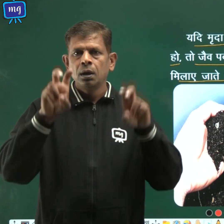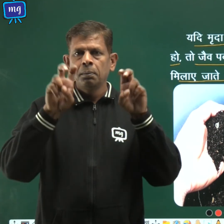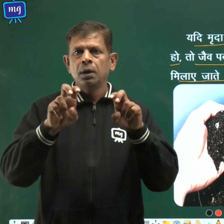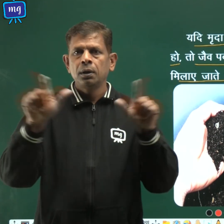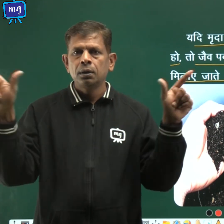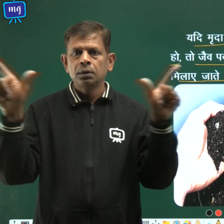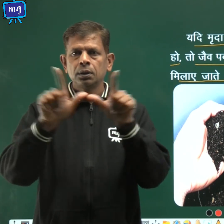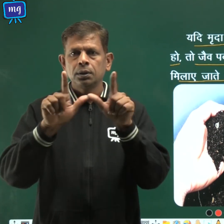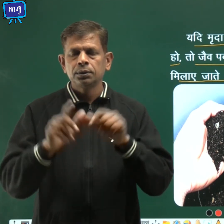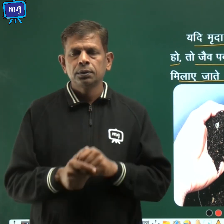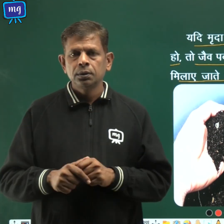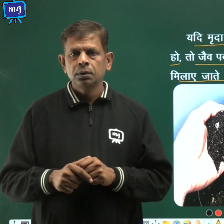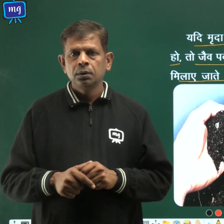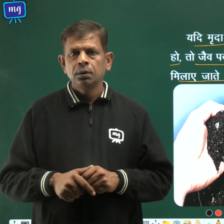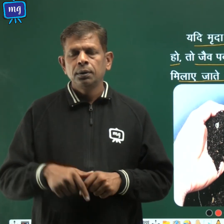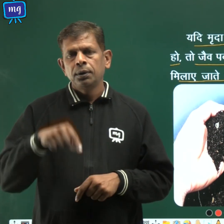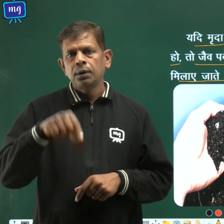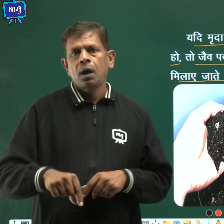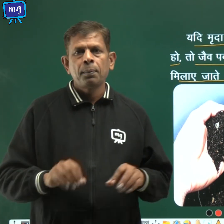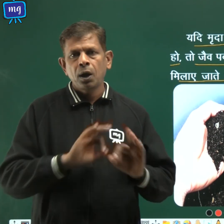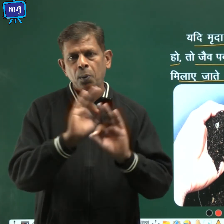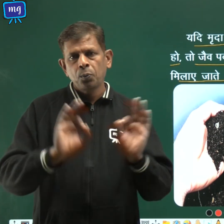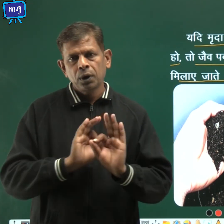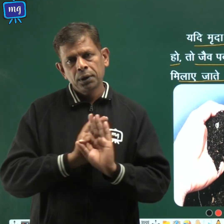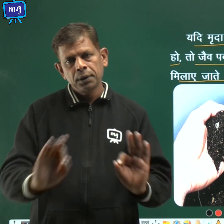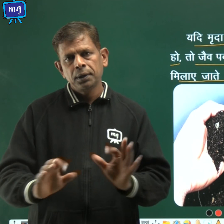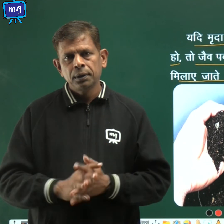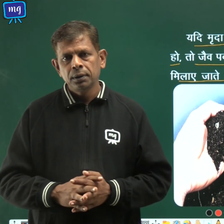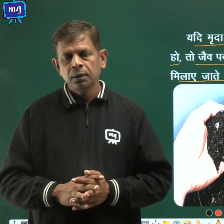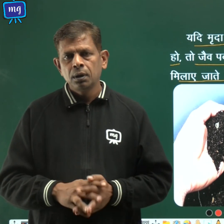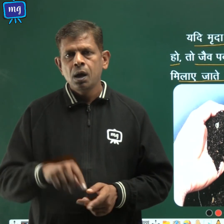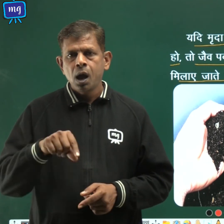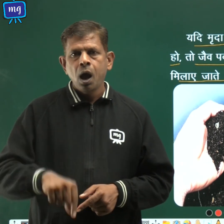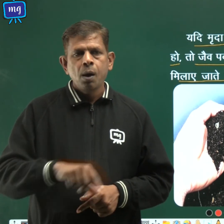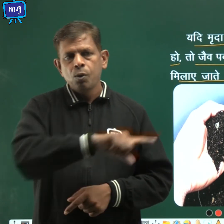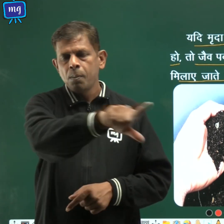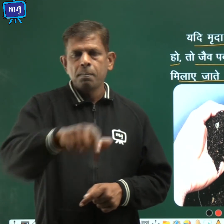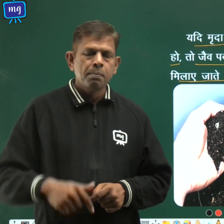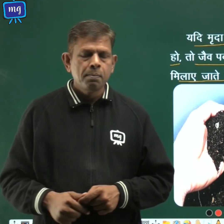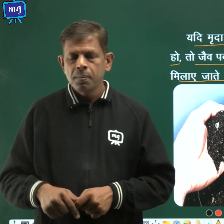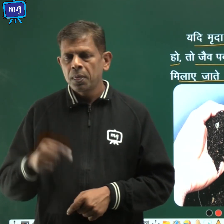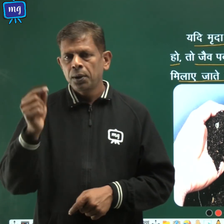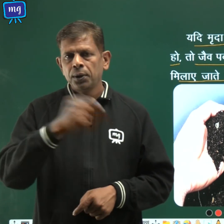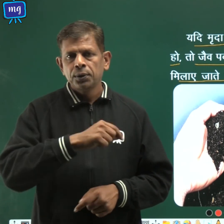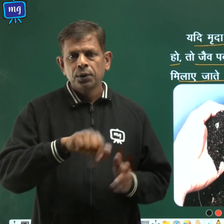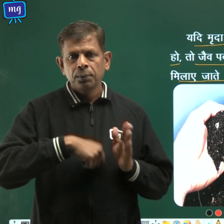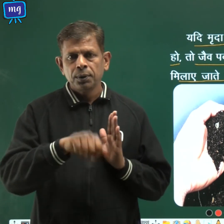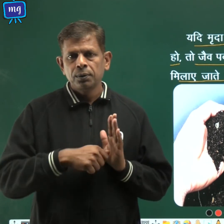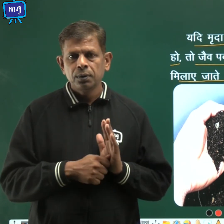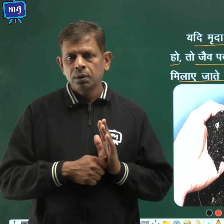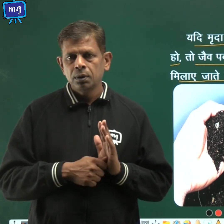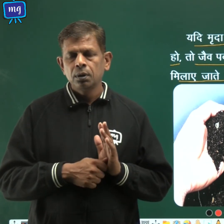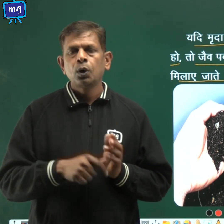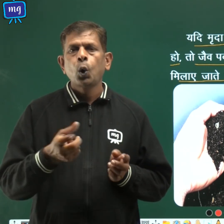सारांश यहाँ पूरा कर लिया है। अब आप इस वीडियो को